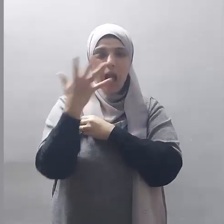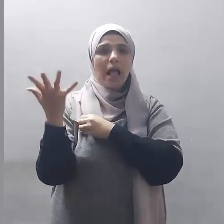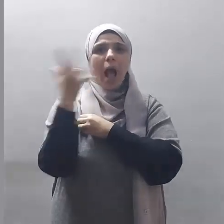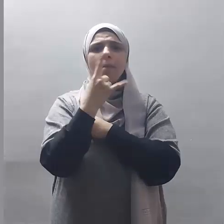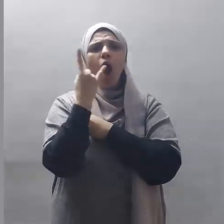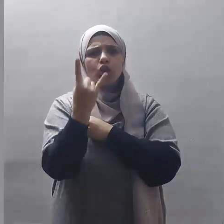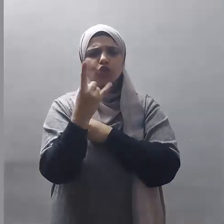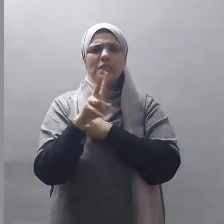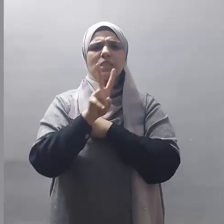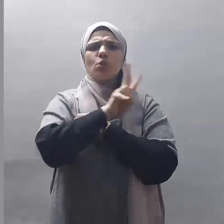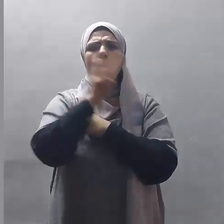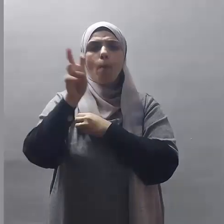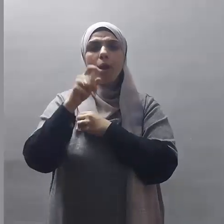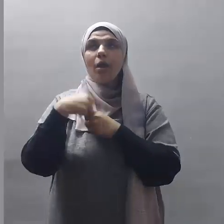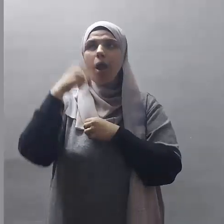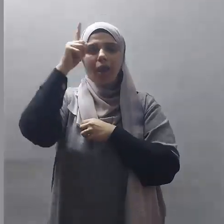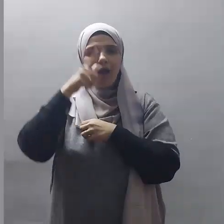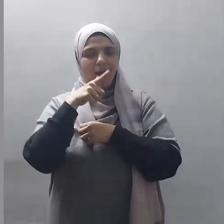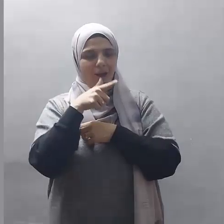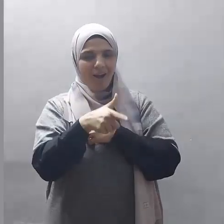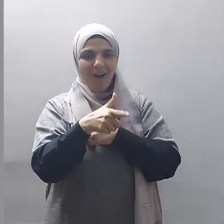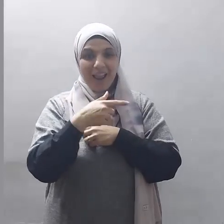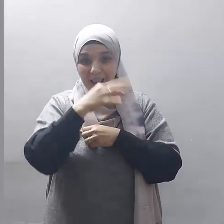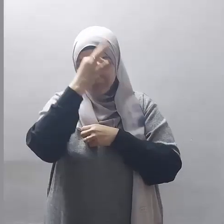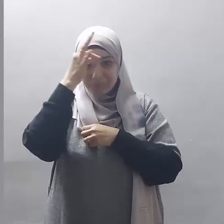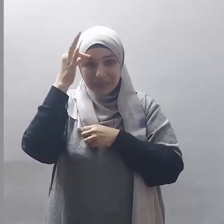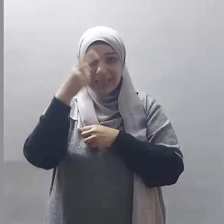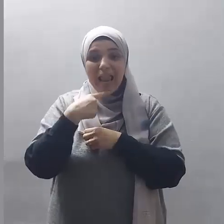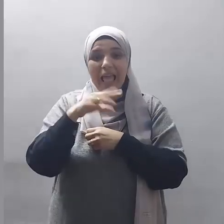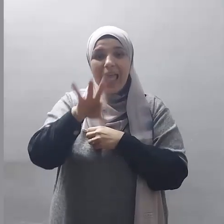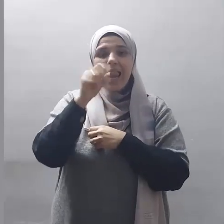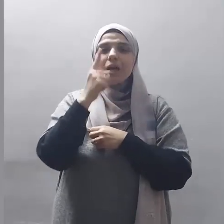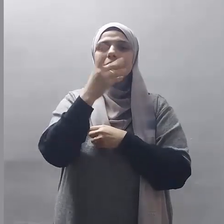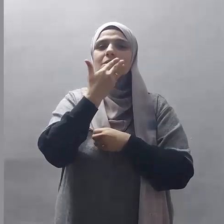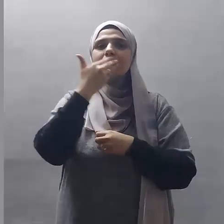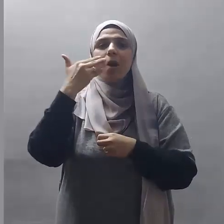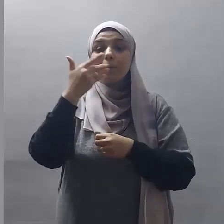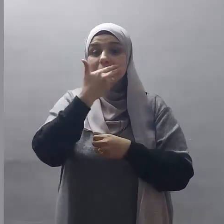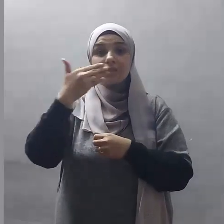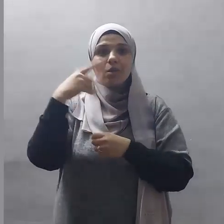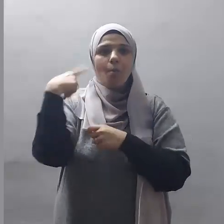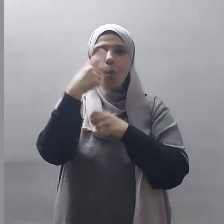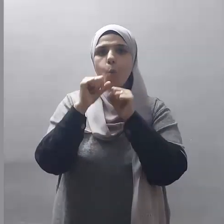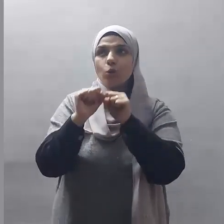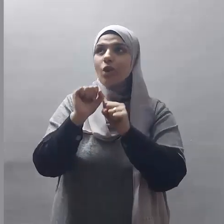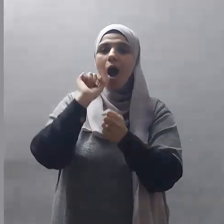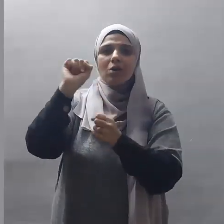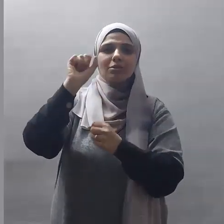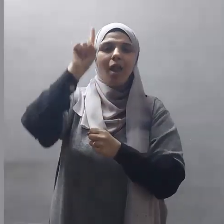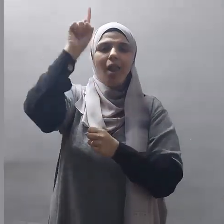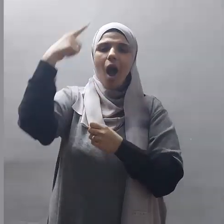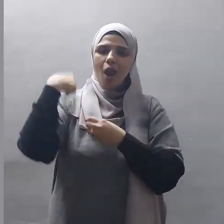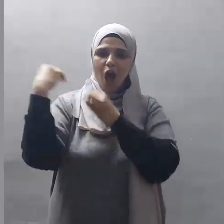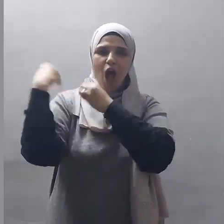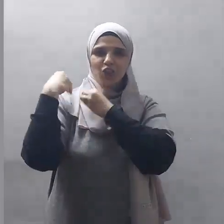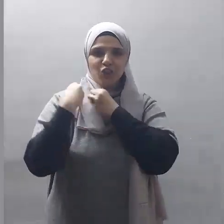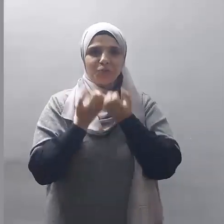ضعف. قال الله تعالى: إلا الصوم فإنه لي وأنا أجزي به.